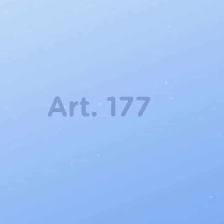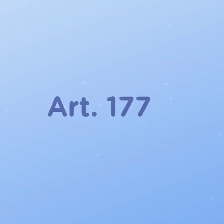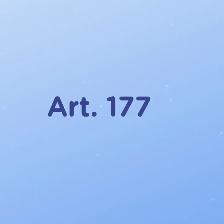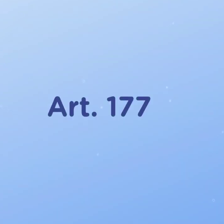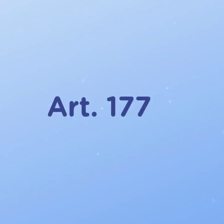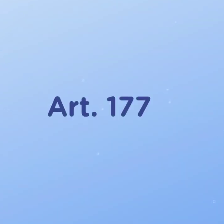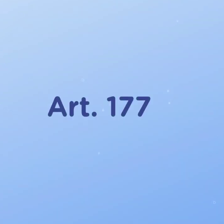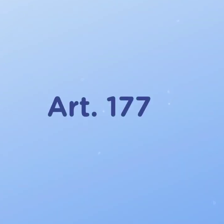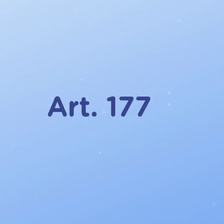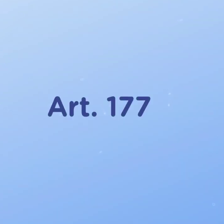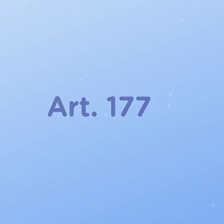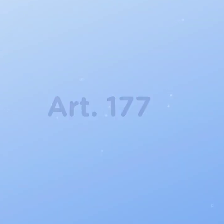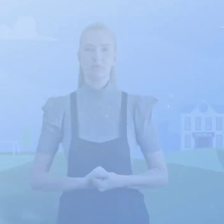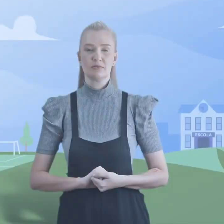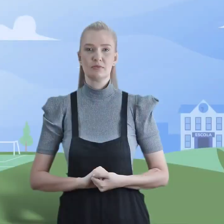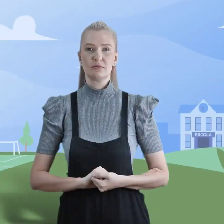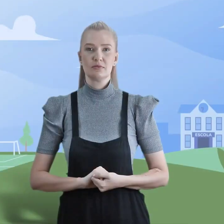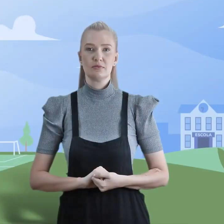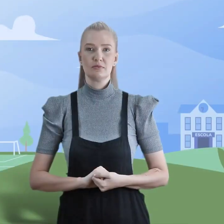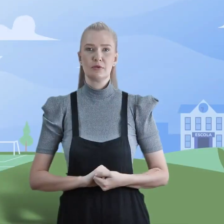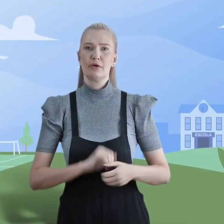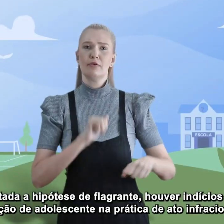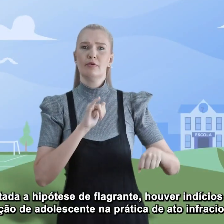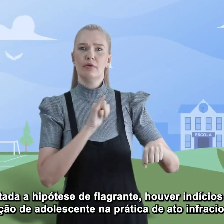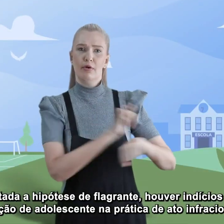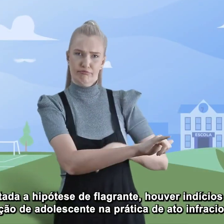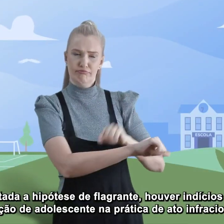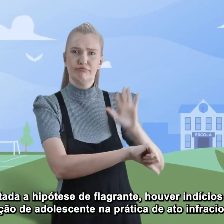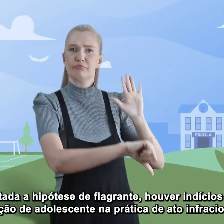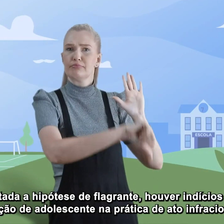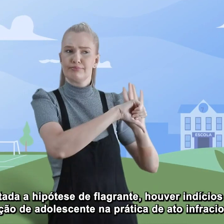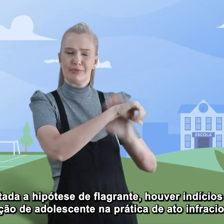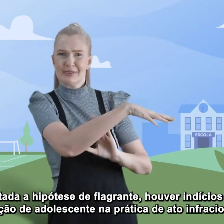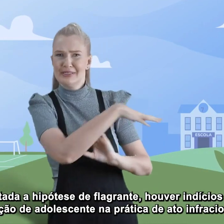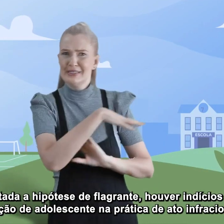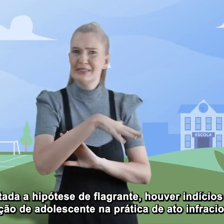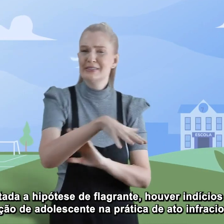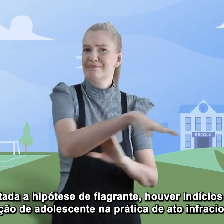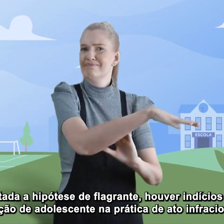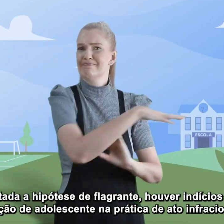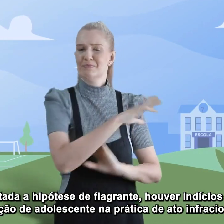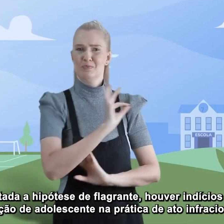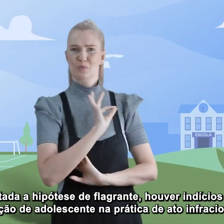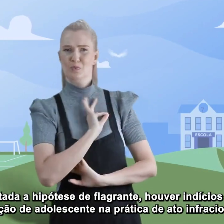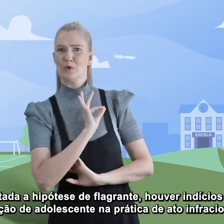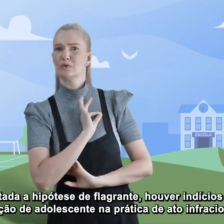Artigo 177. Se, afastada a hipótese de flagrante, houver